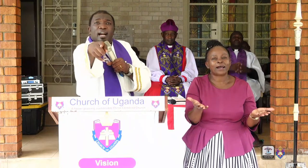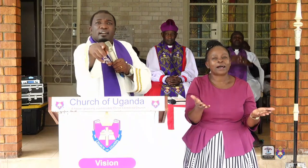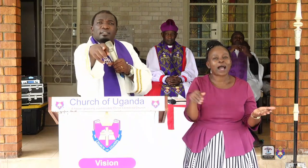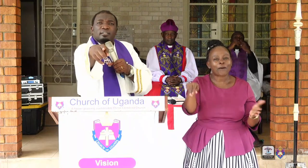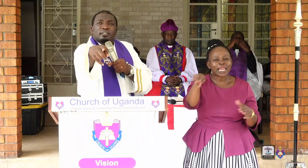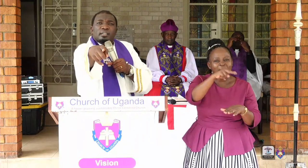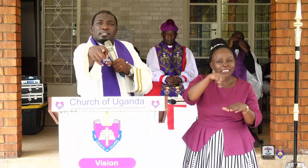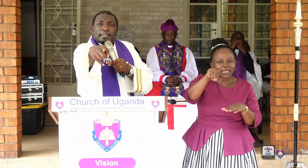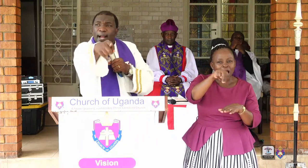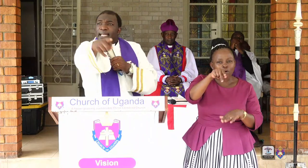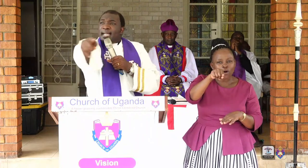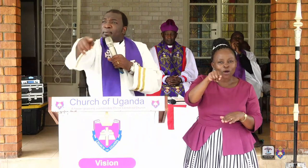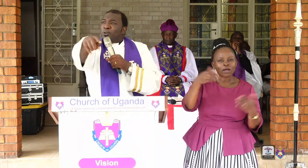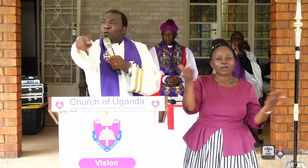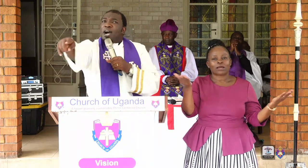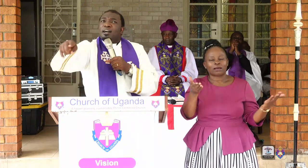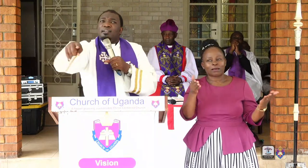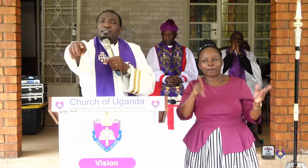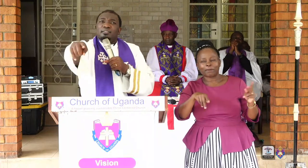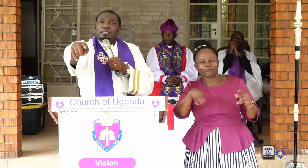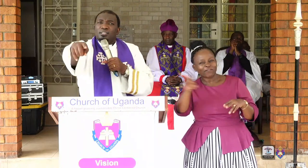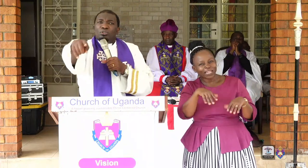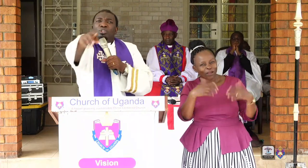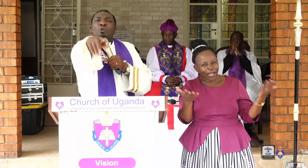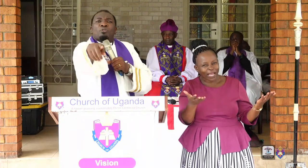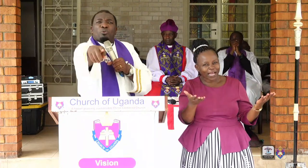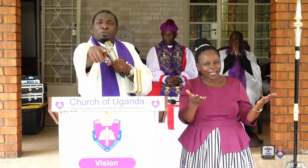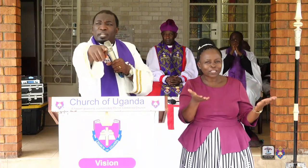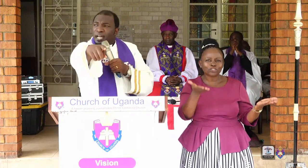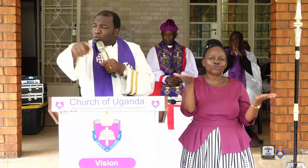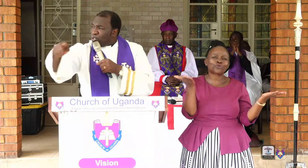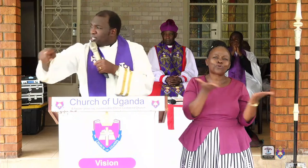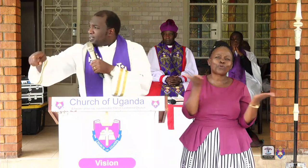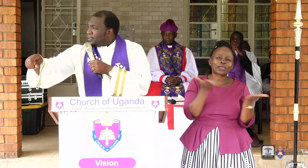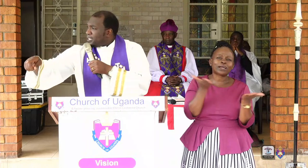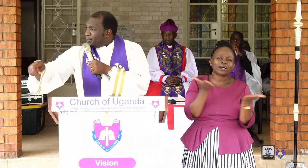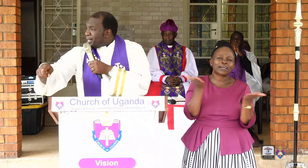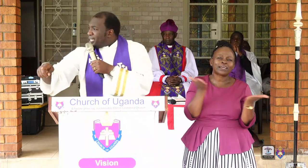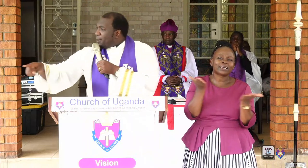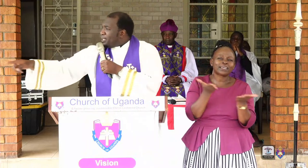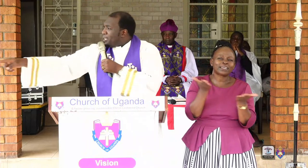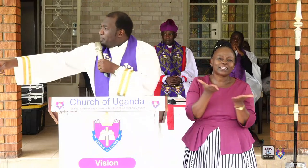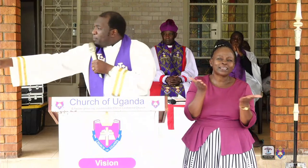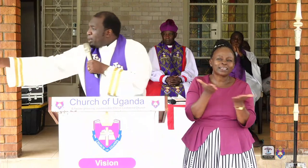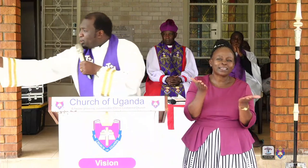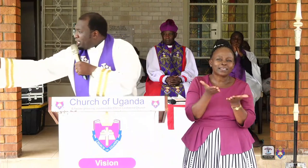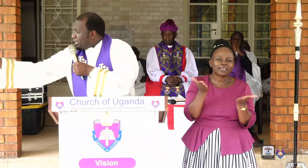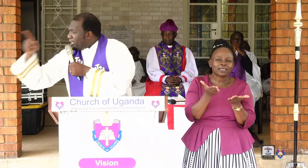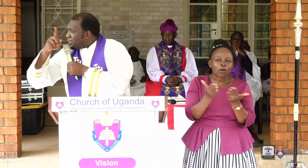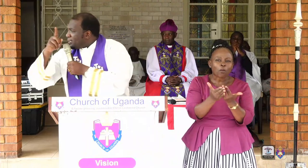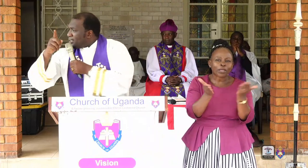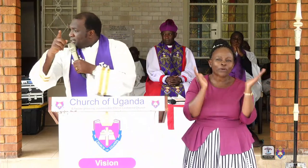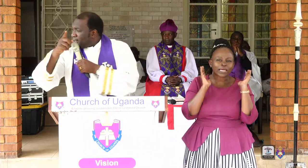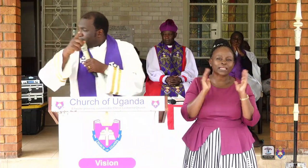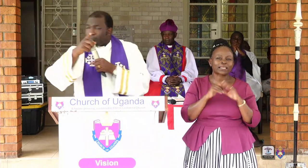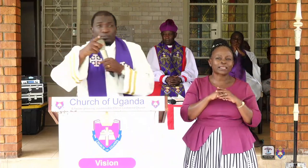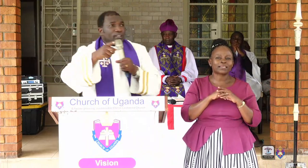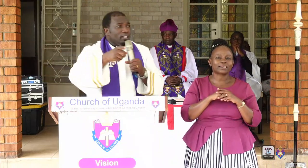nansana tebali ngabe wa uli wagwe yogera woli tebali ngabe bebwe yogerere